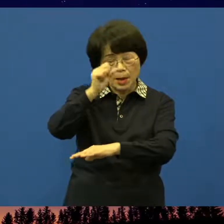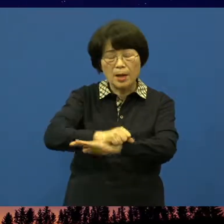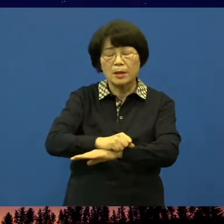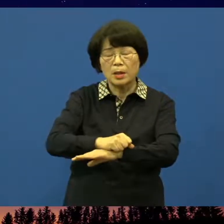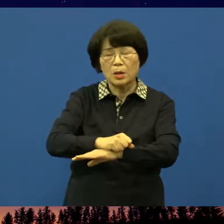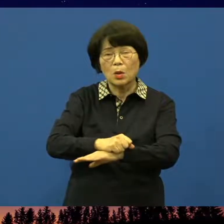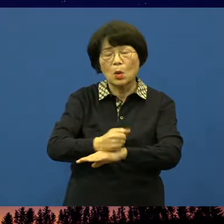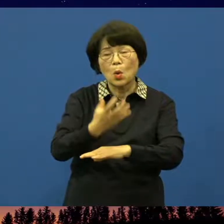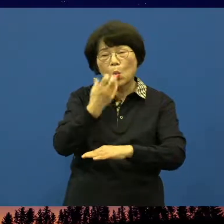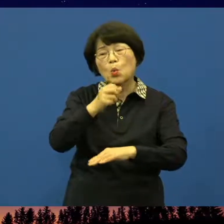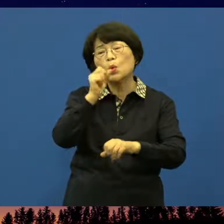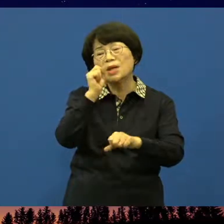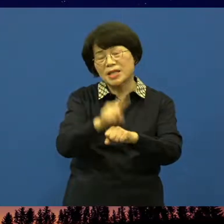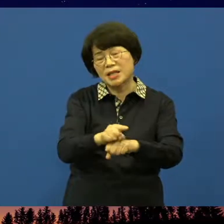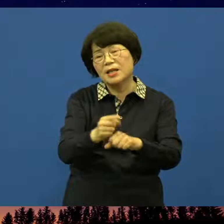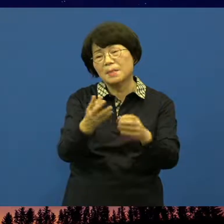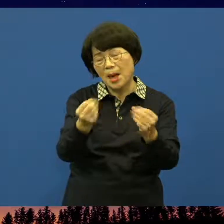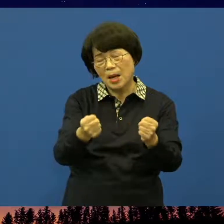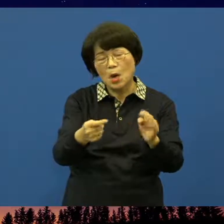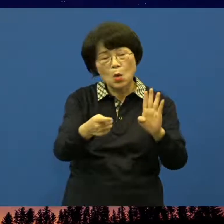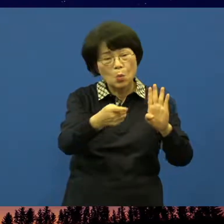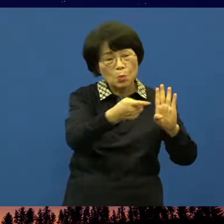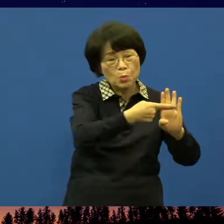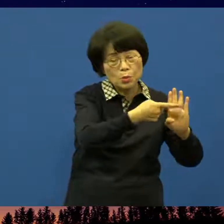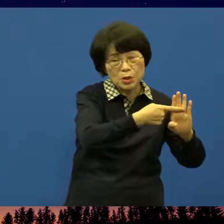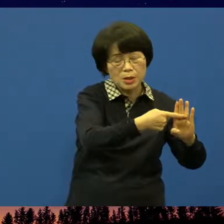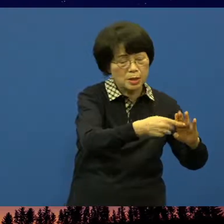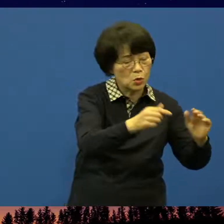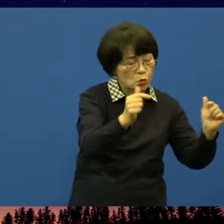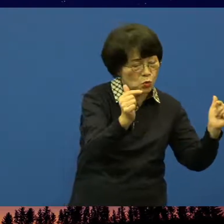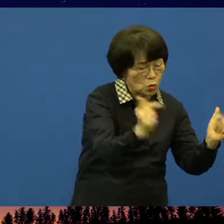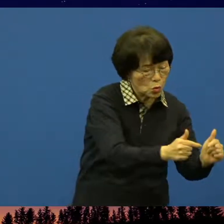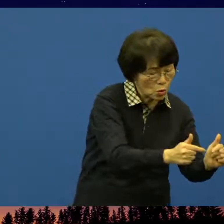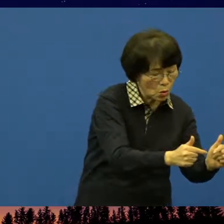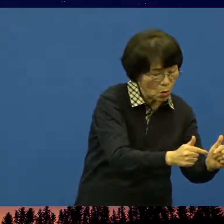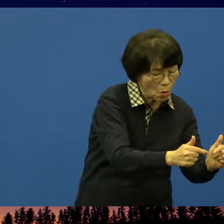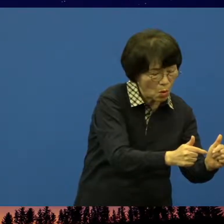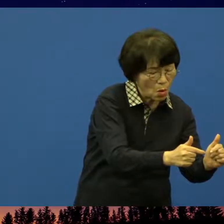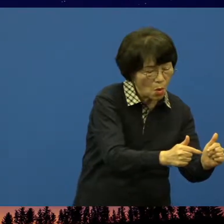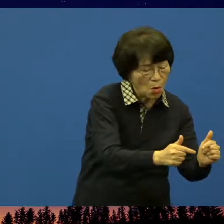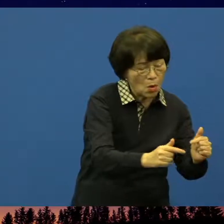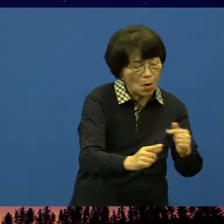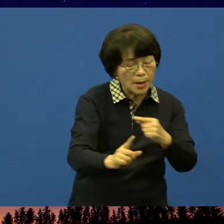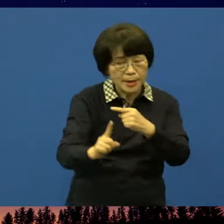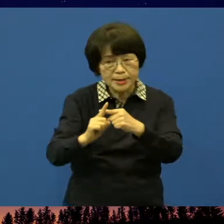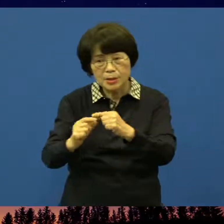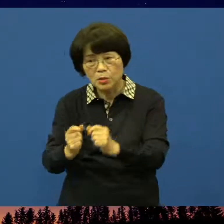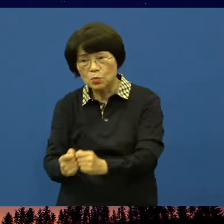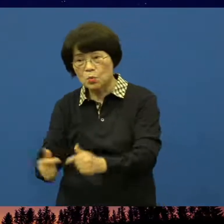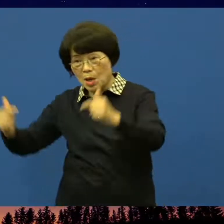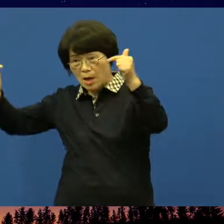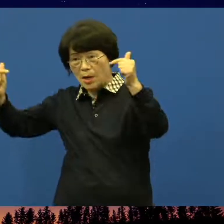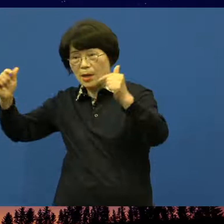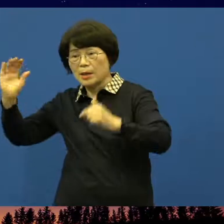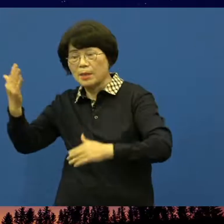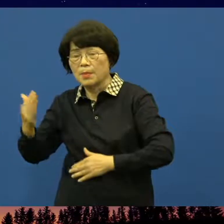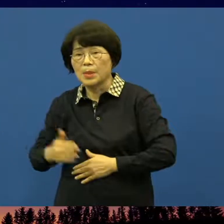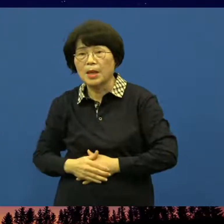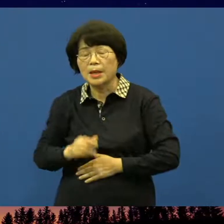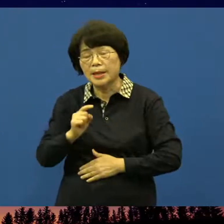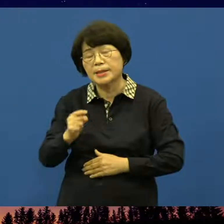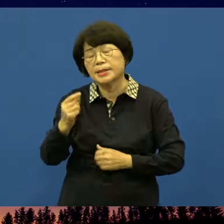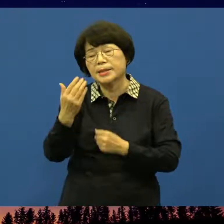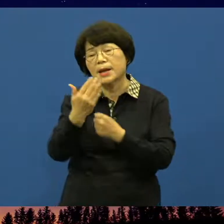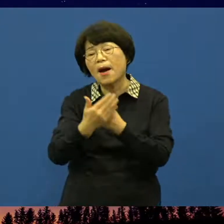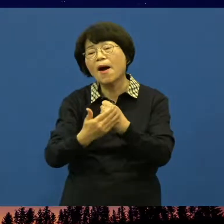그것이 뭐예요? 부정적인 것들은 최소화되고 감정이 극대화될 때 일어나는 것이죠. 여러분, 이것이 하나님의